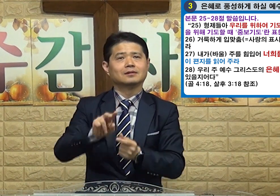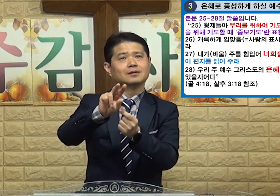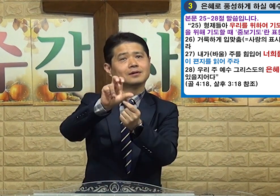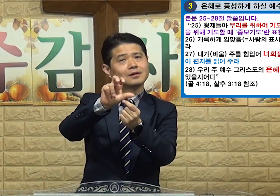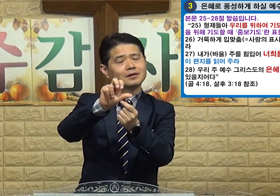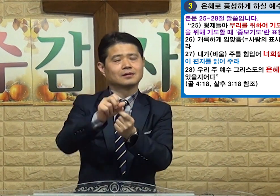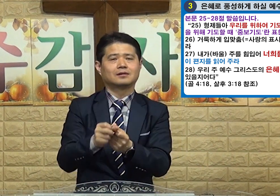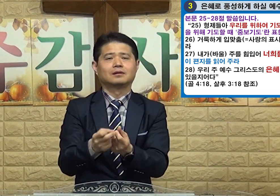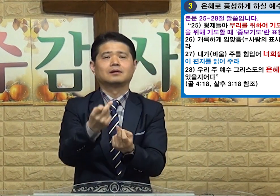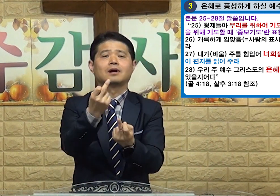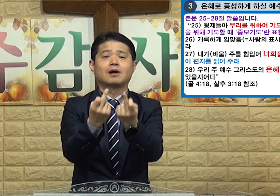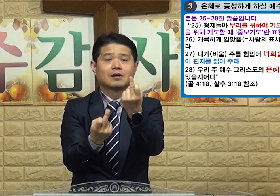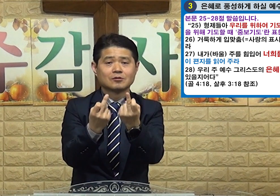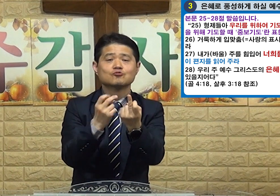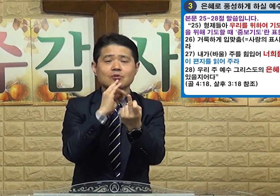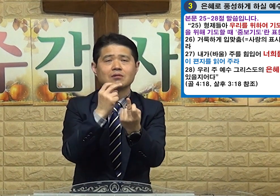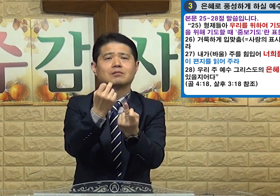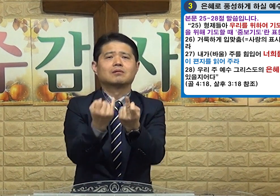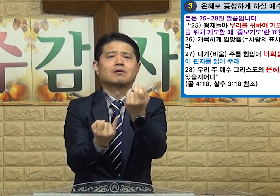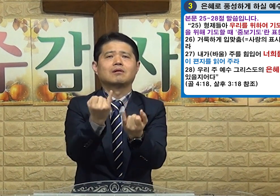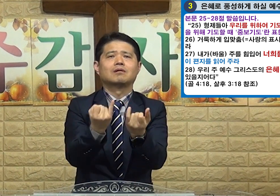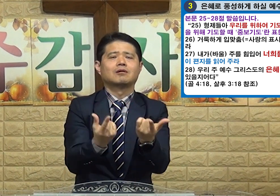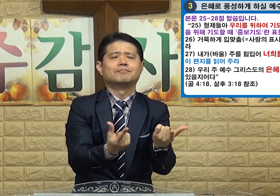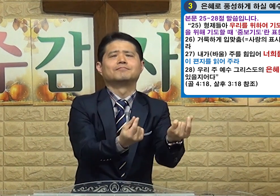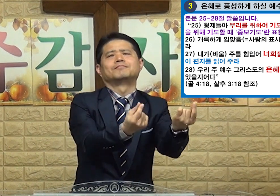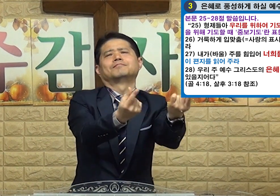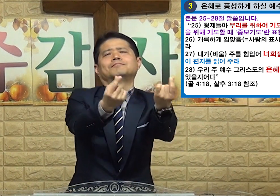말씀인데요. 25절 형제들아